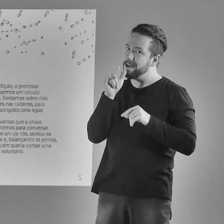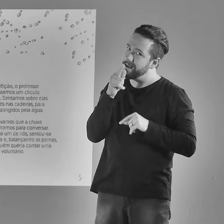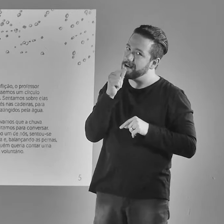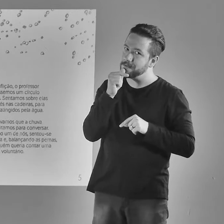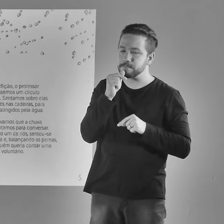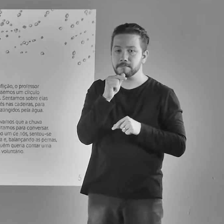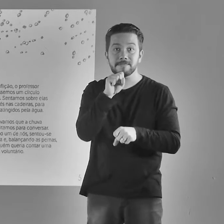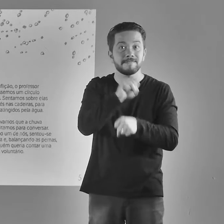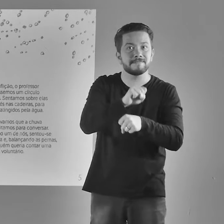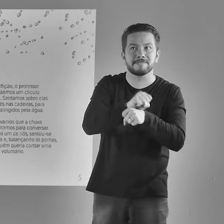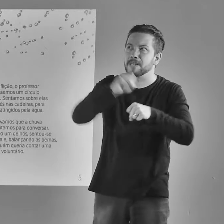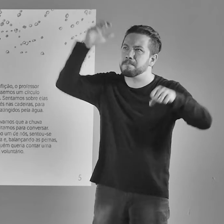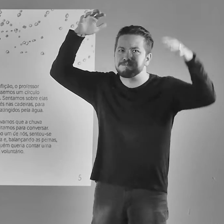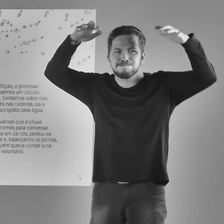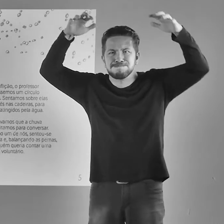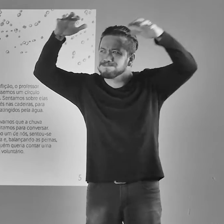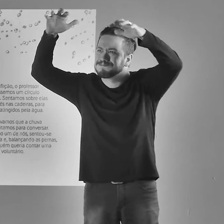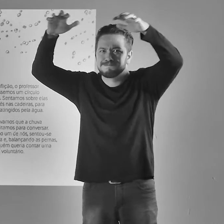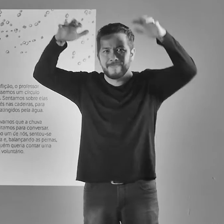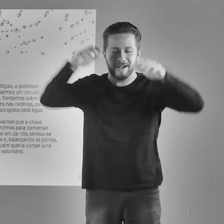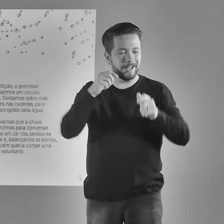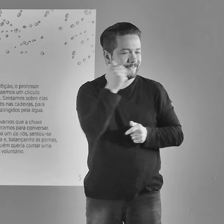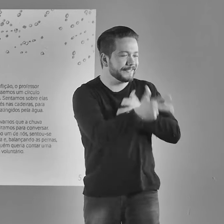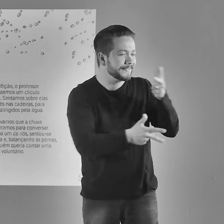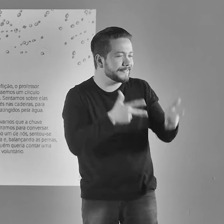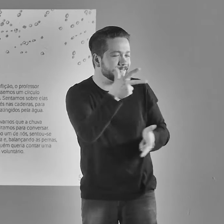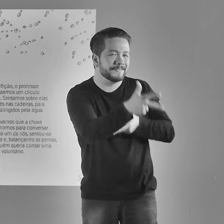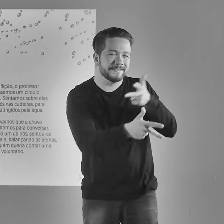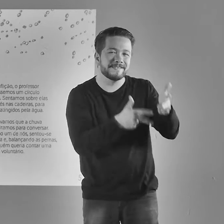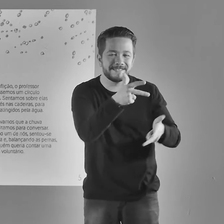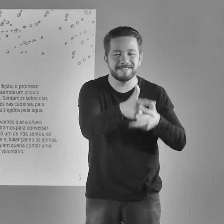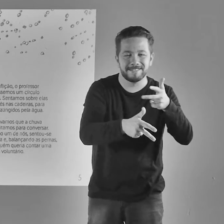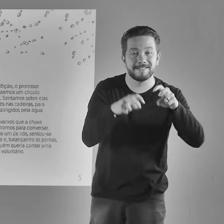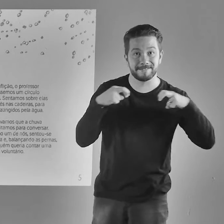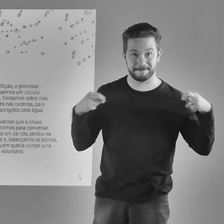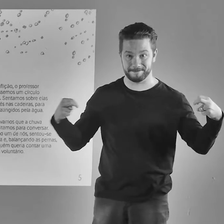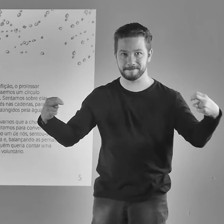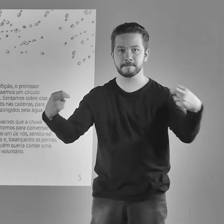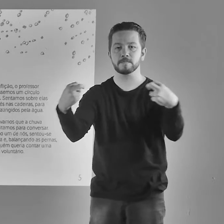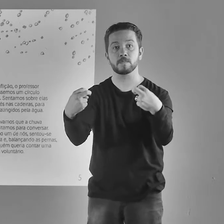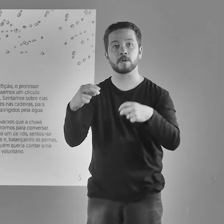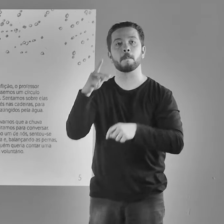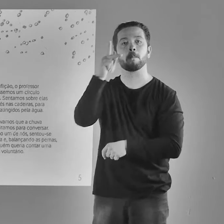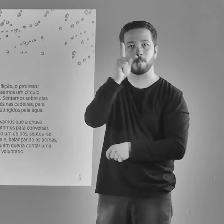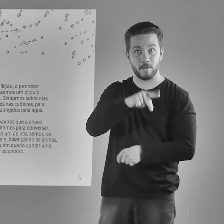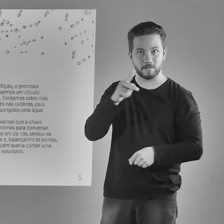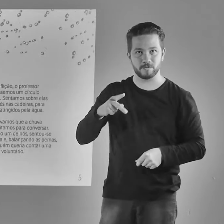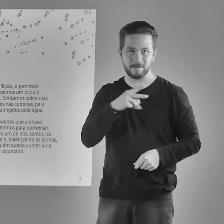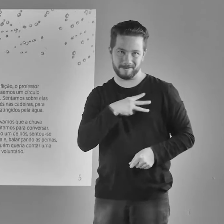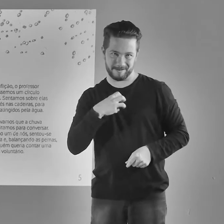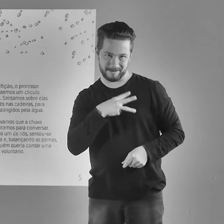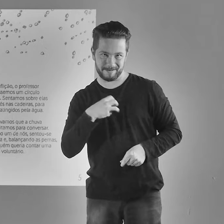Enquanto esperávamos que a chuva passasse, aproveitamos para conversar. O professor, como um de